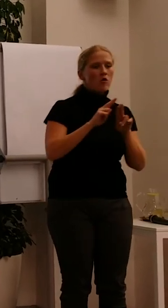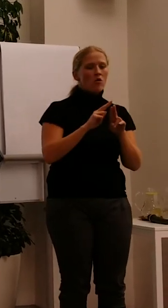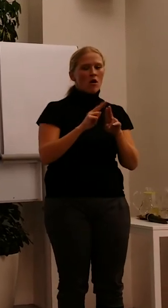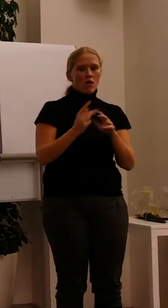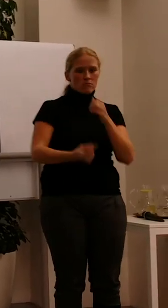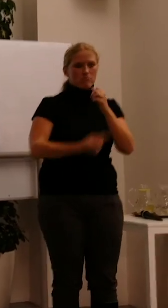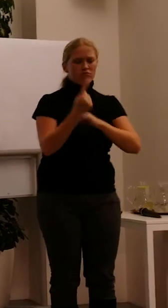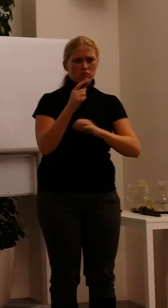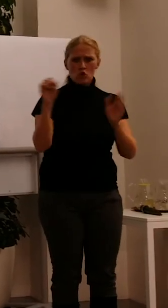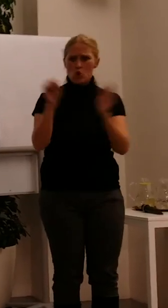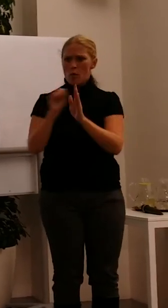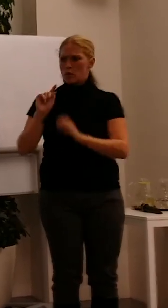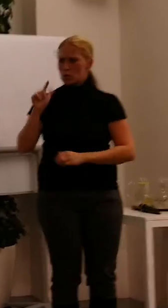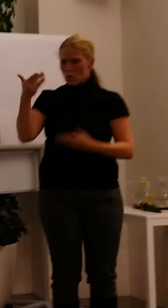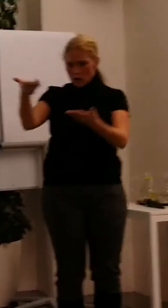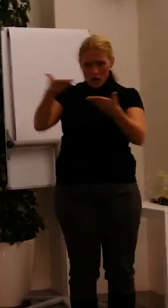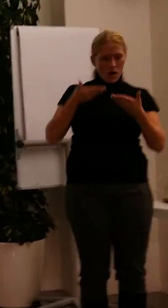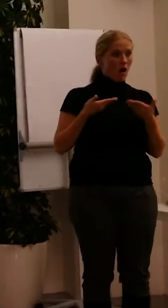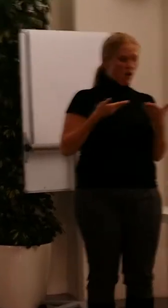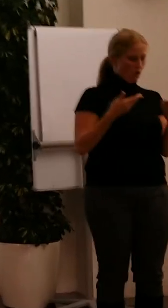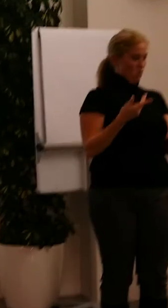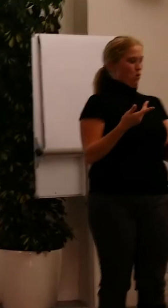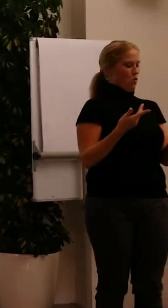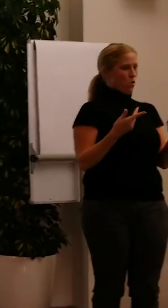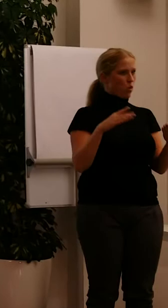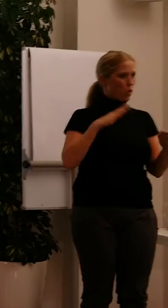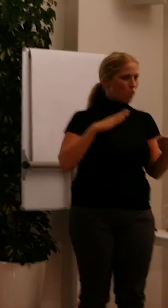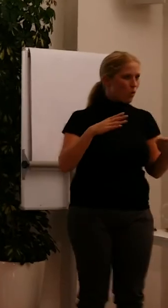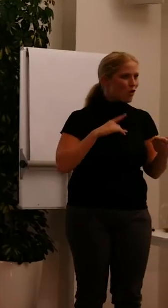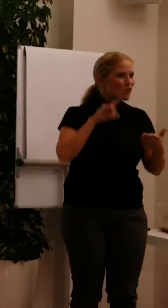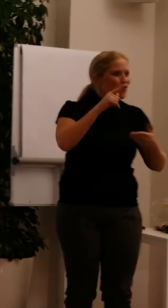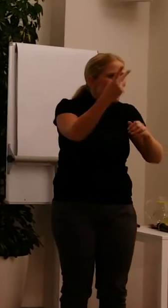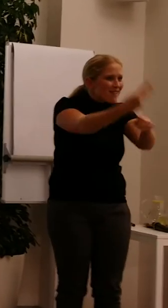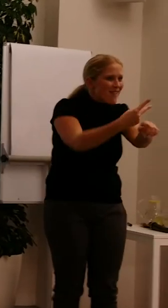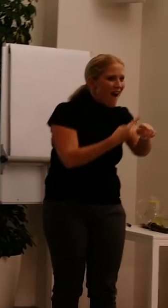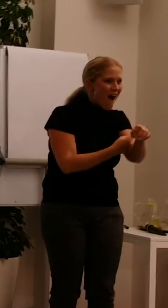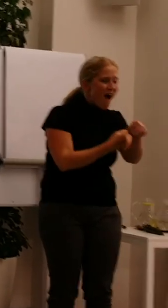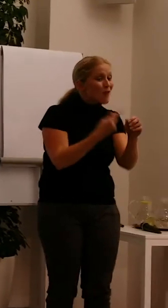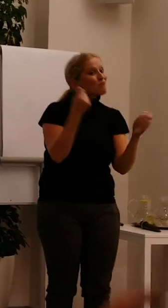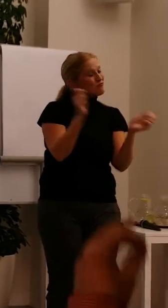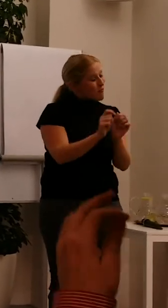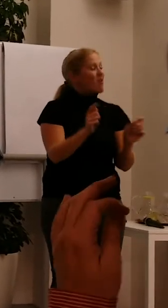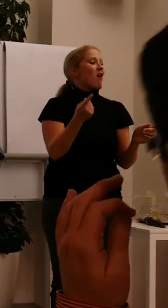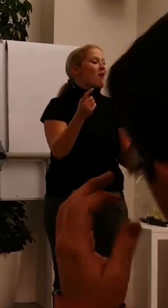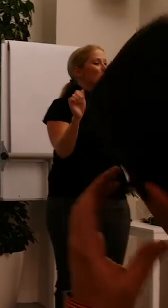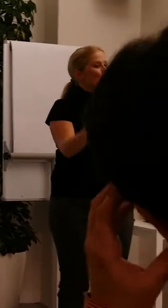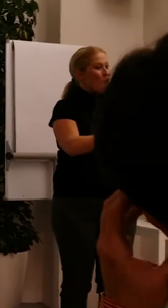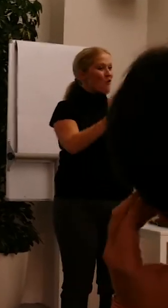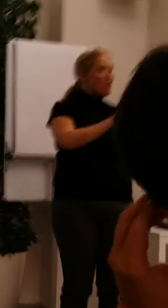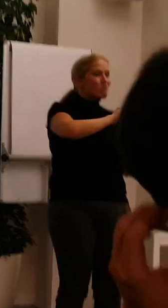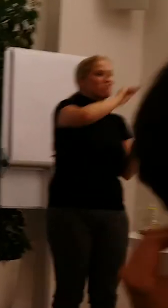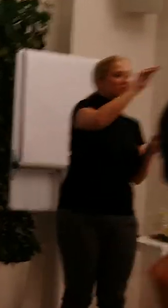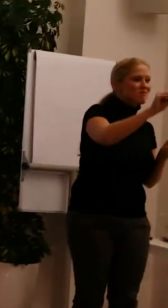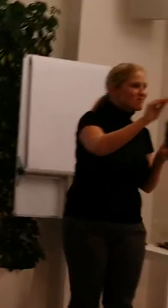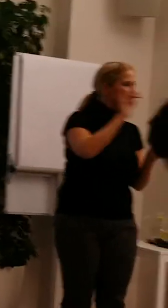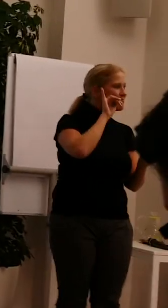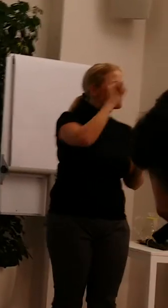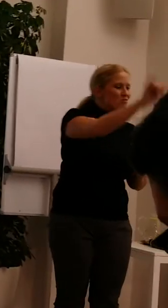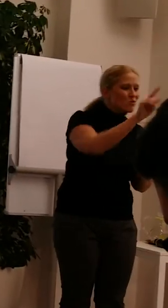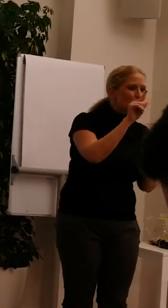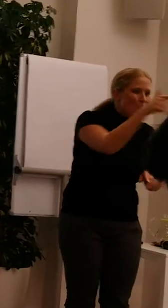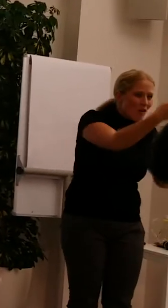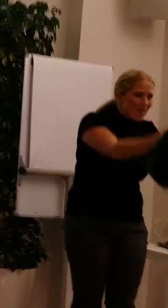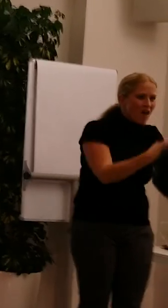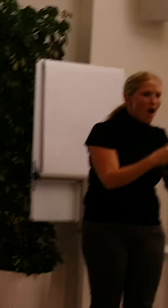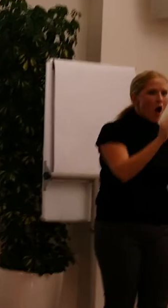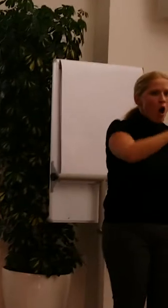vydají zase do nějaké jiné země. Neboli postupně si skrze ten světadíl a skrze ty pohledy vybírají jednotlivé kapitoly hry, vydávají se dál